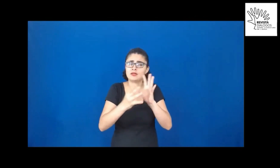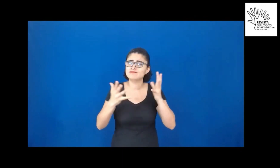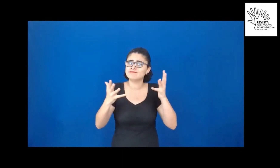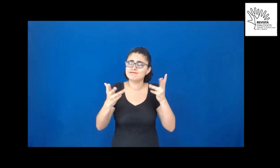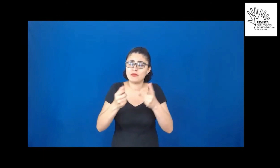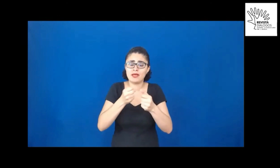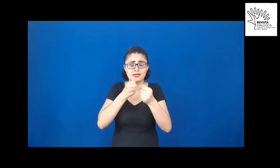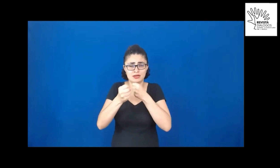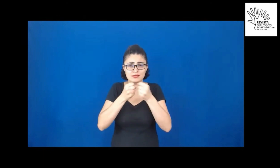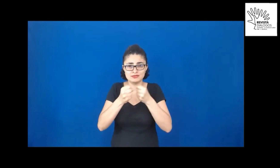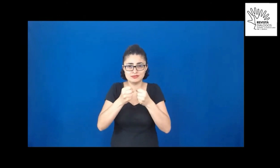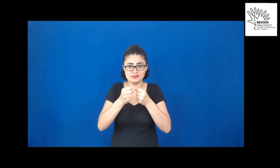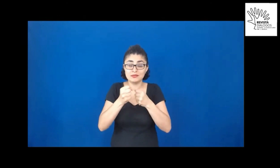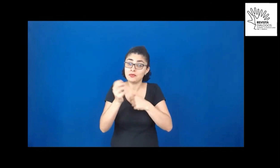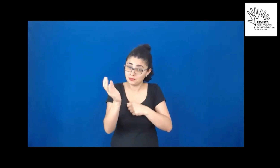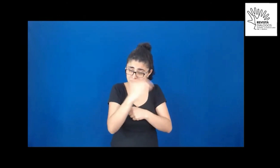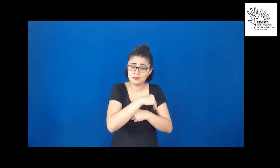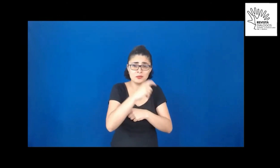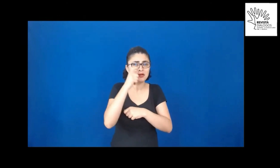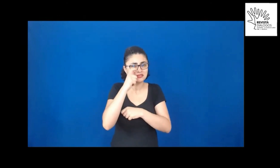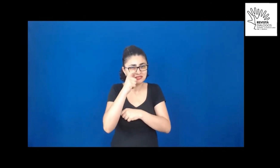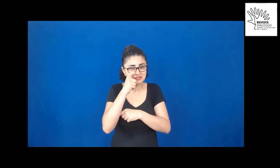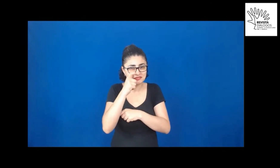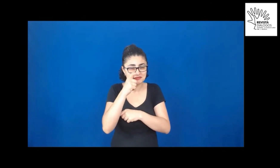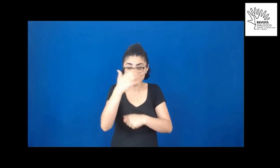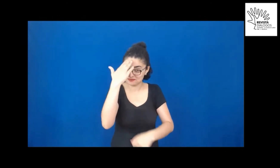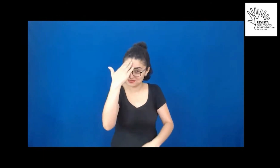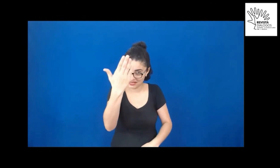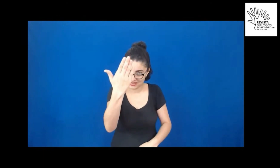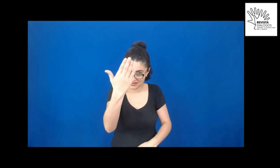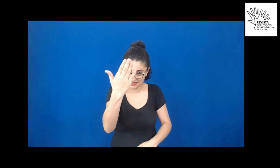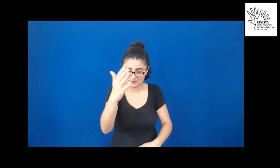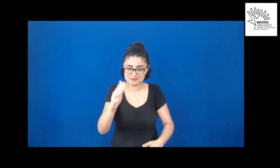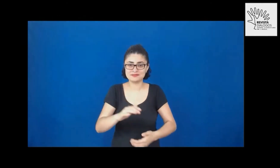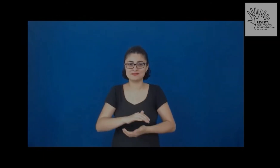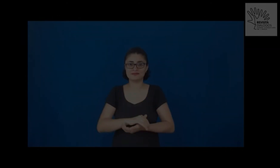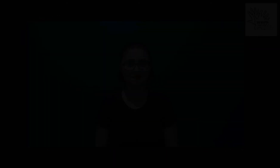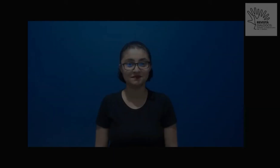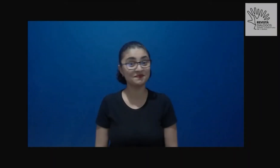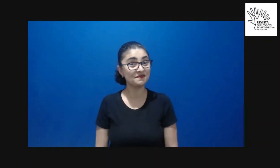relevante. Vamos assistir? Muito obrigada!